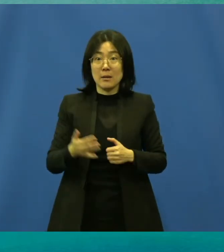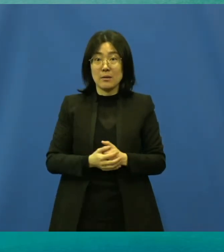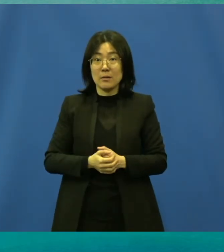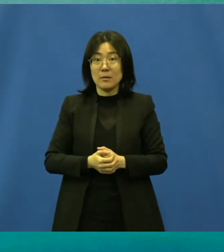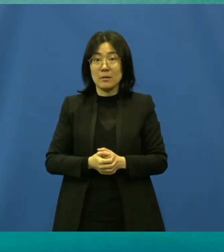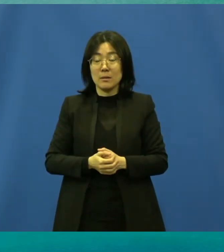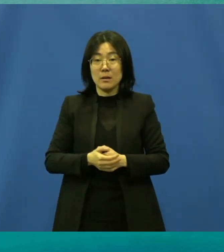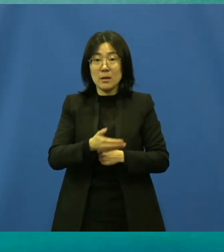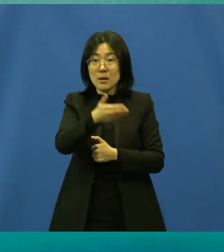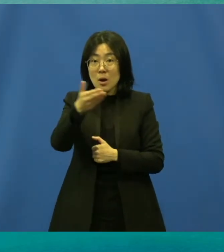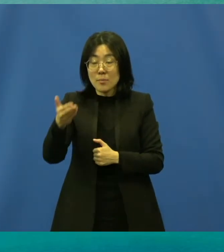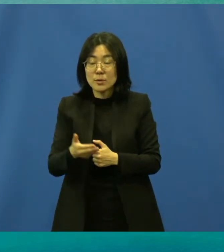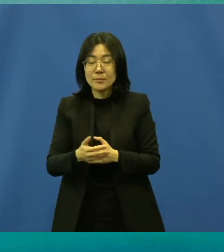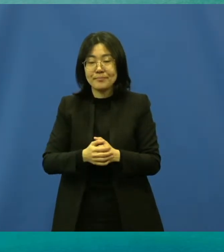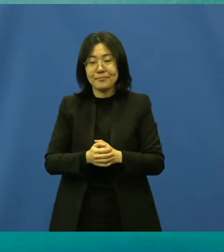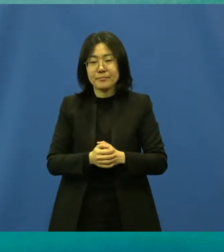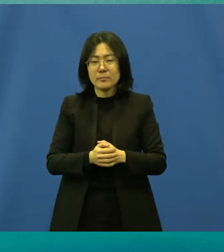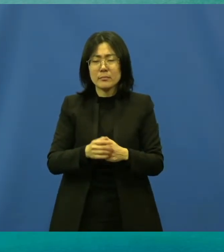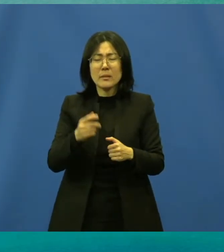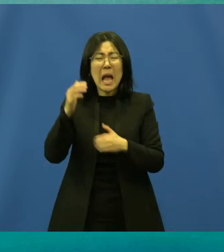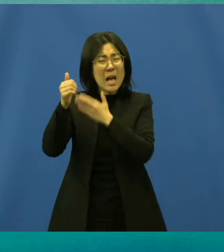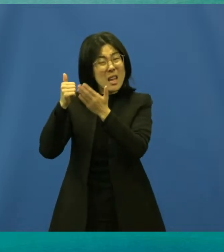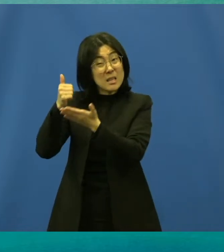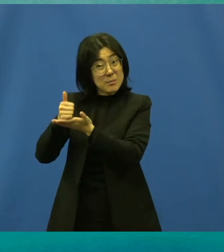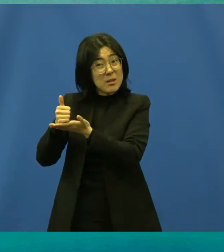말씀으로 하시기를 원하십니다.